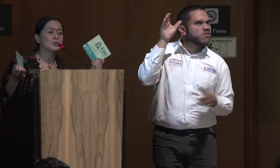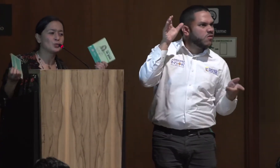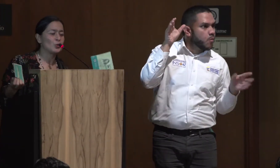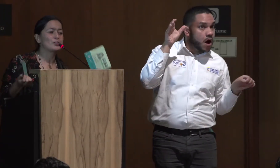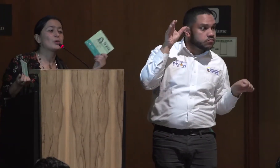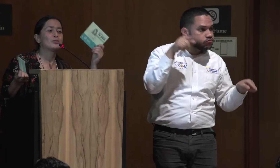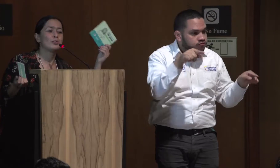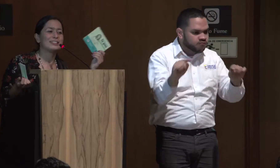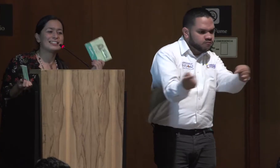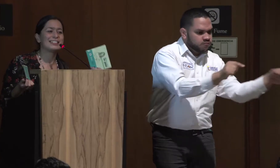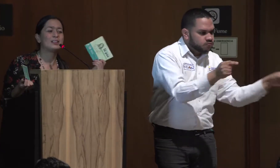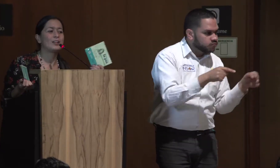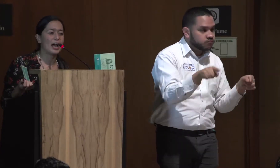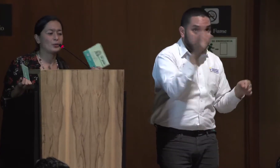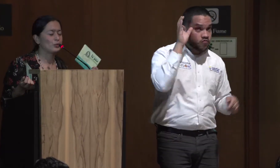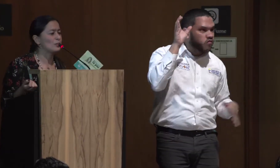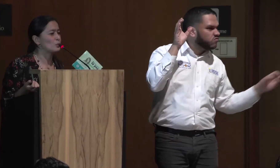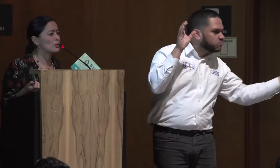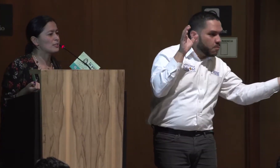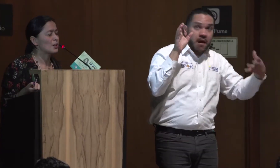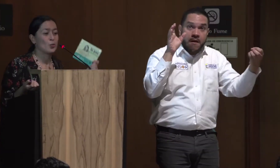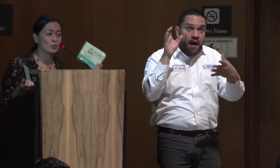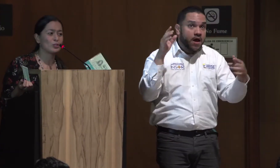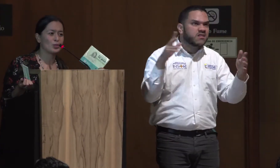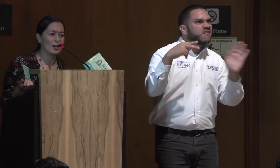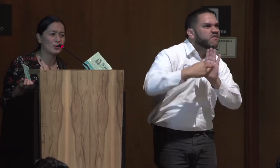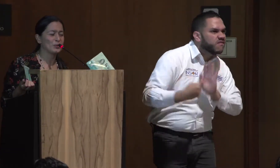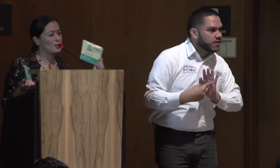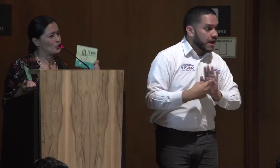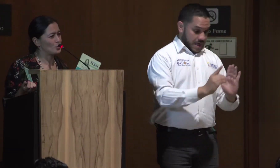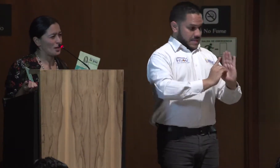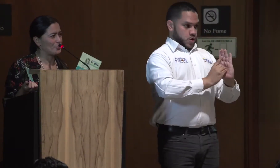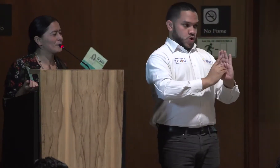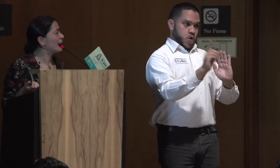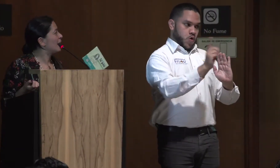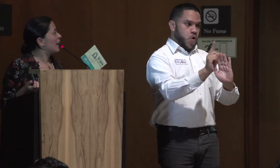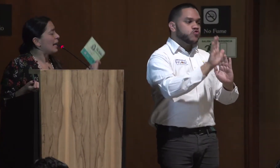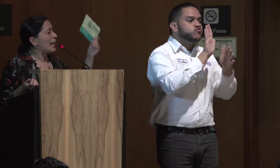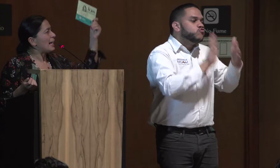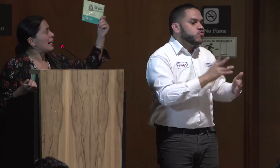abrir discusiones sobre los diferentes significados. Entonces, no es un diccionario, es un glosario.